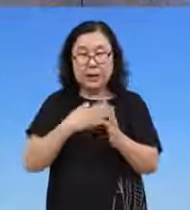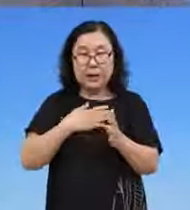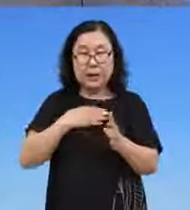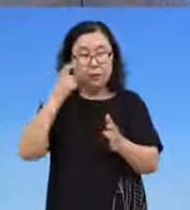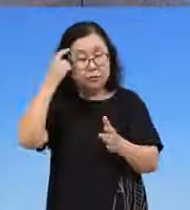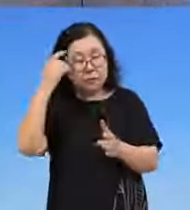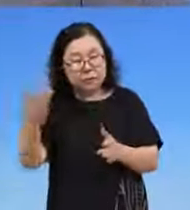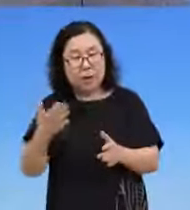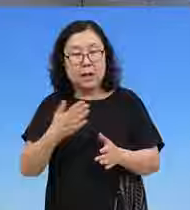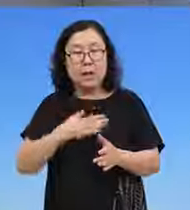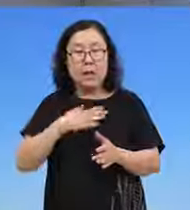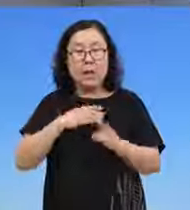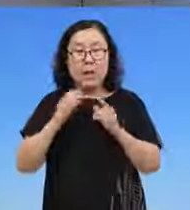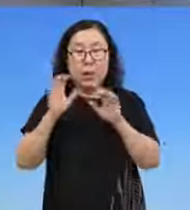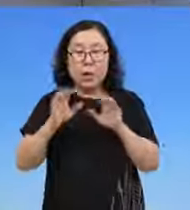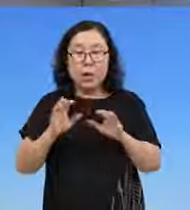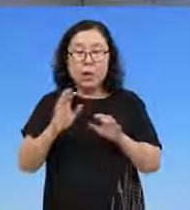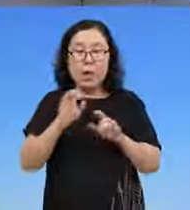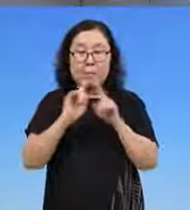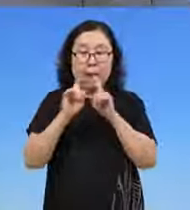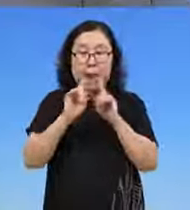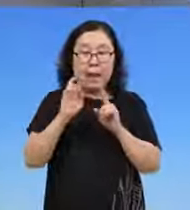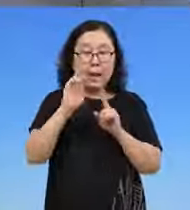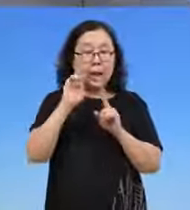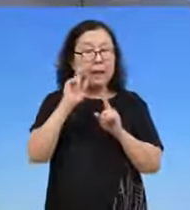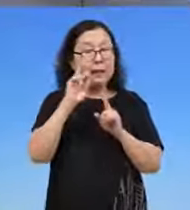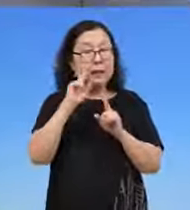또 말 실수한 거 없냐고.